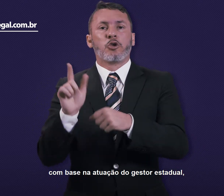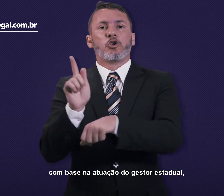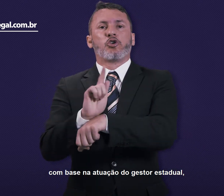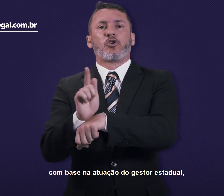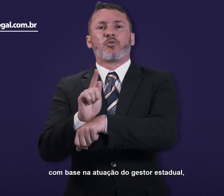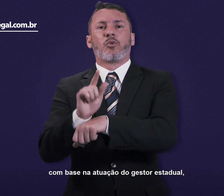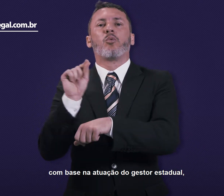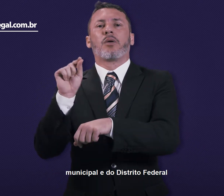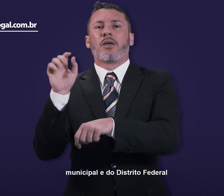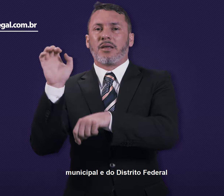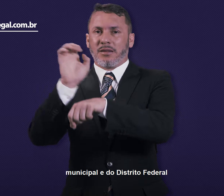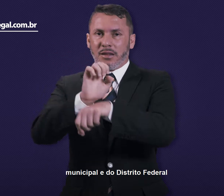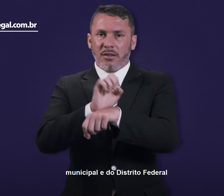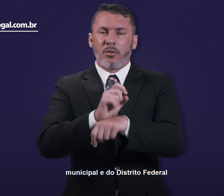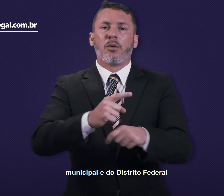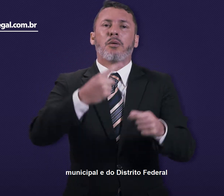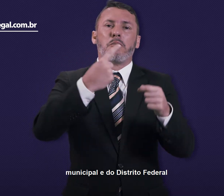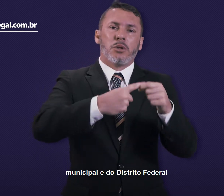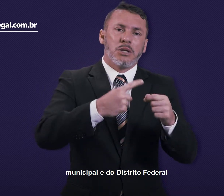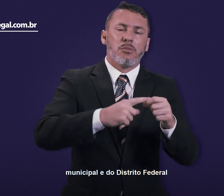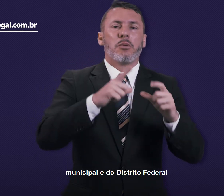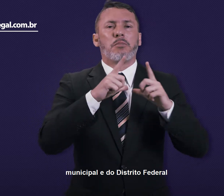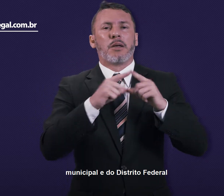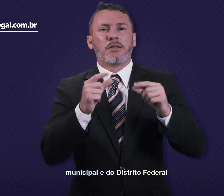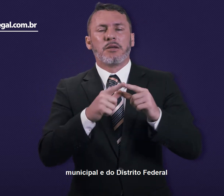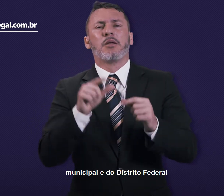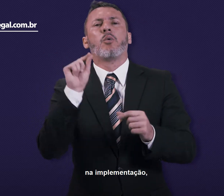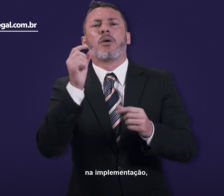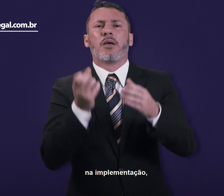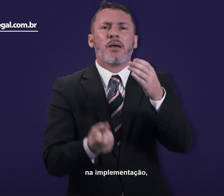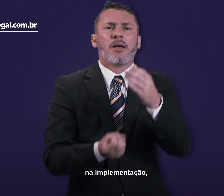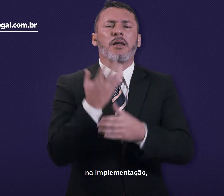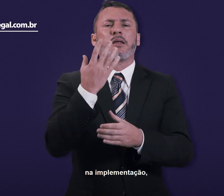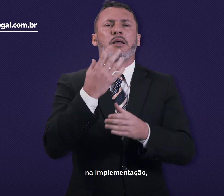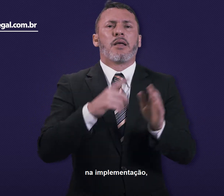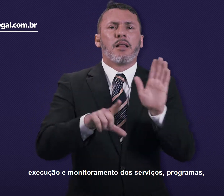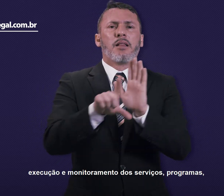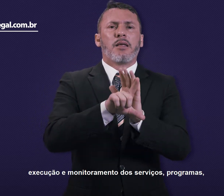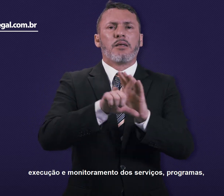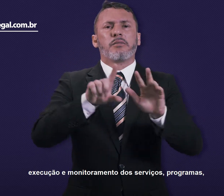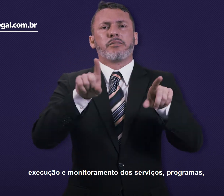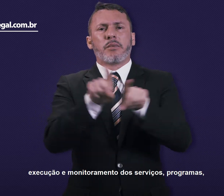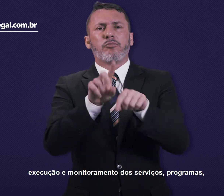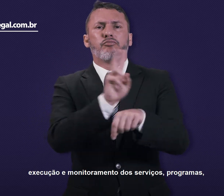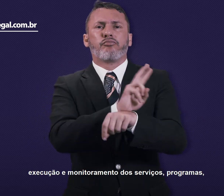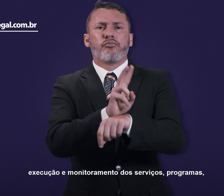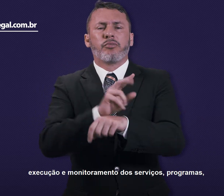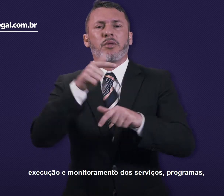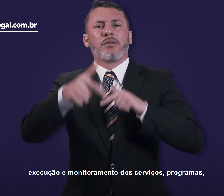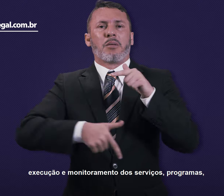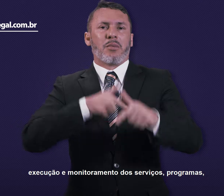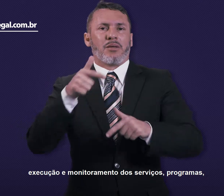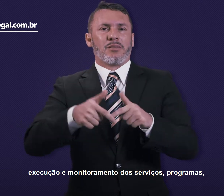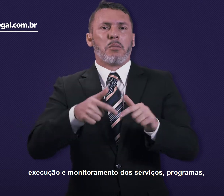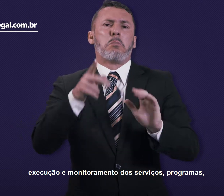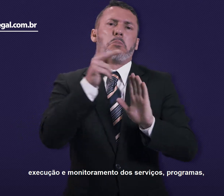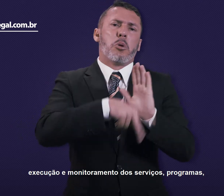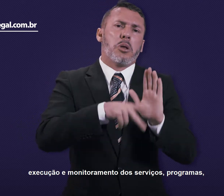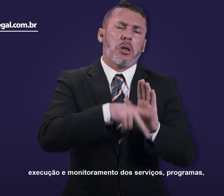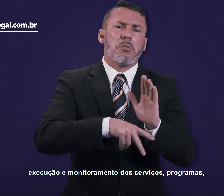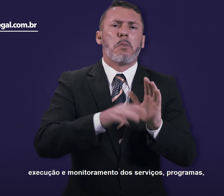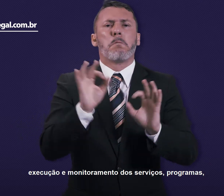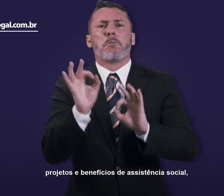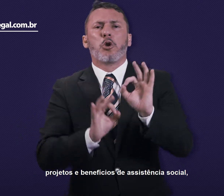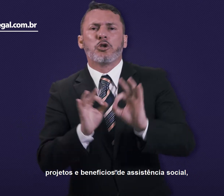gestor estadual, municipal e do Distrito Federal na implementação, execução e monitoramento dos